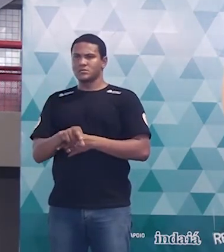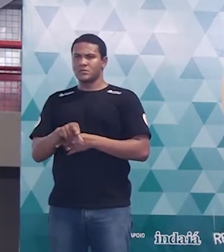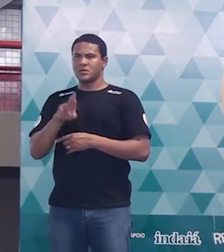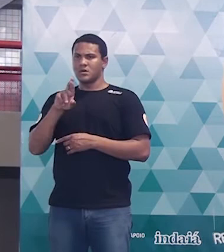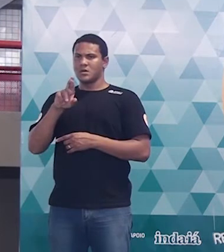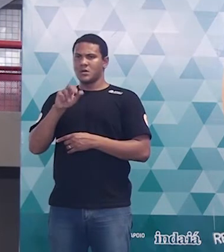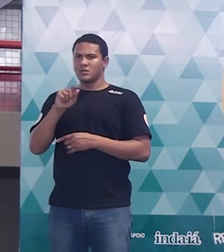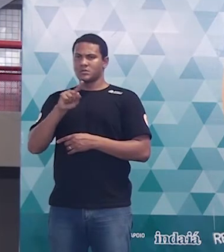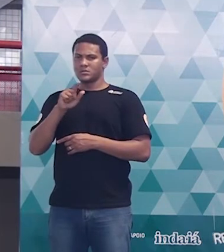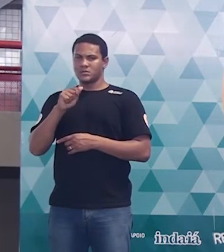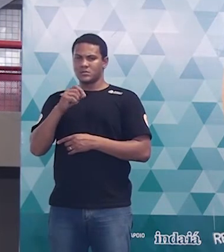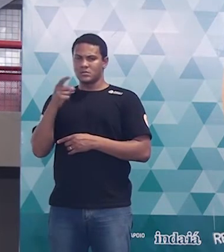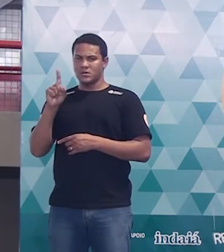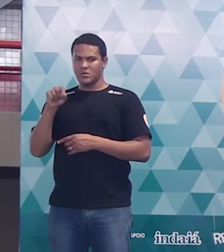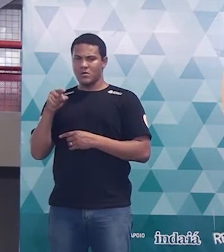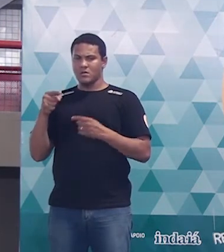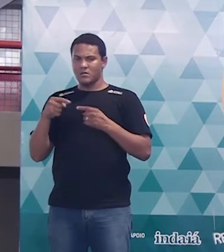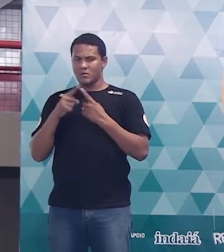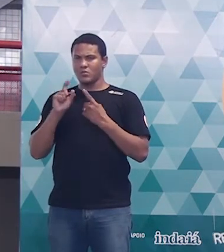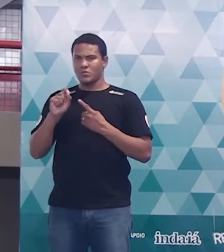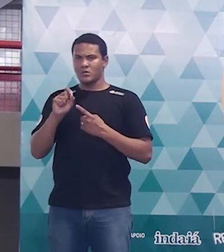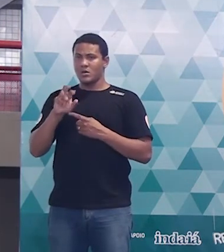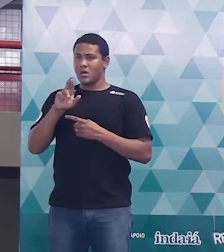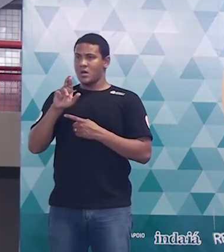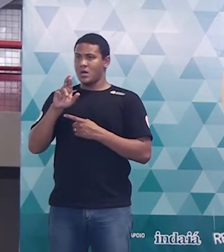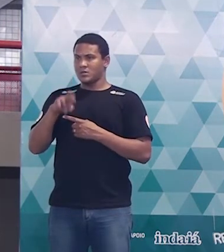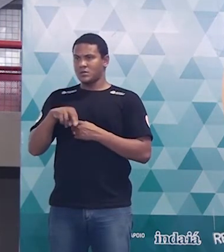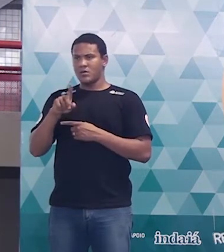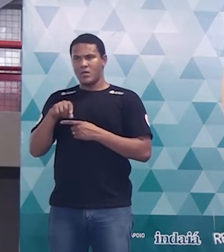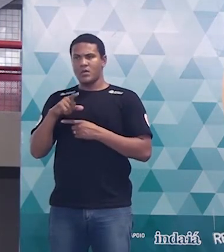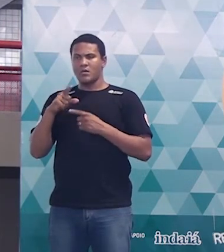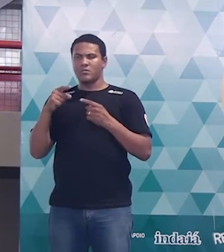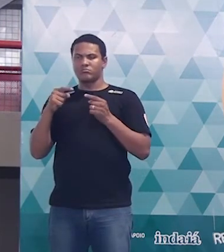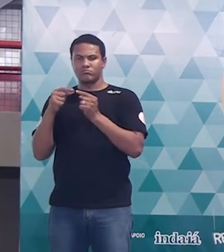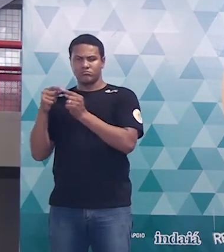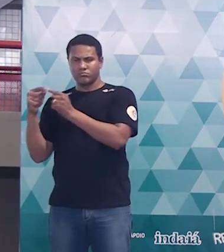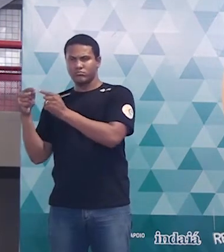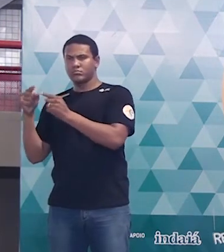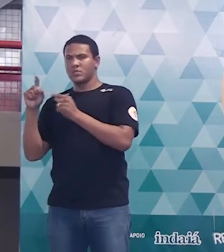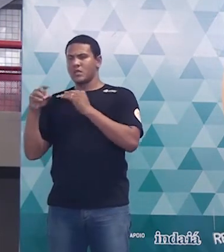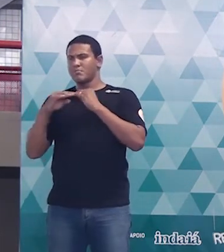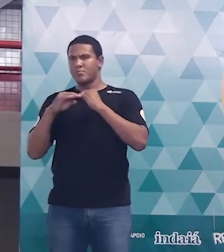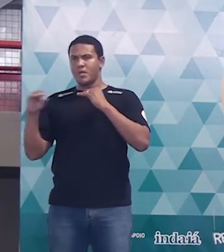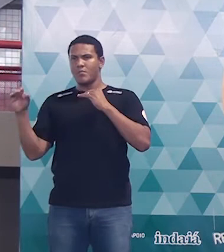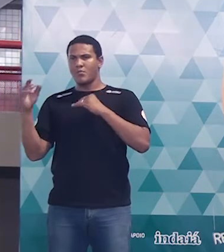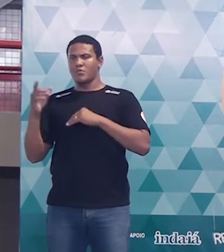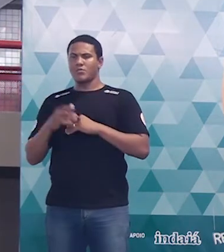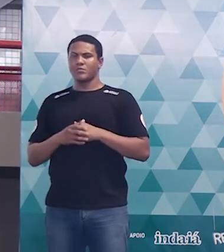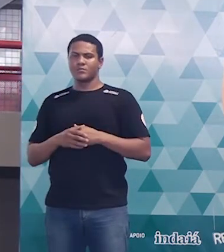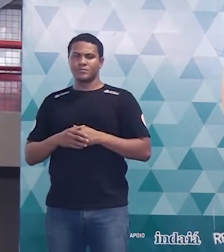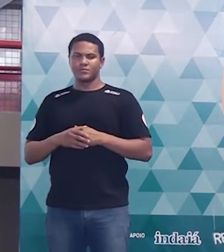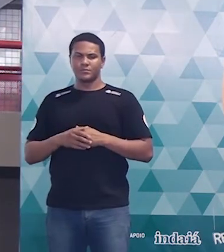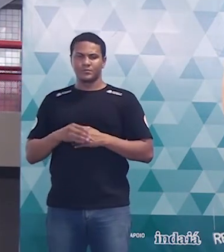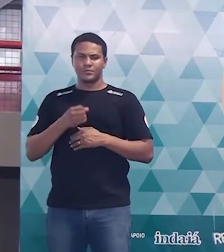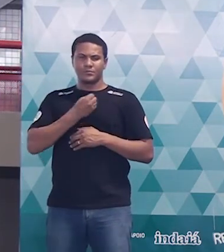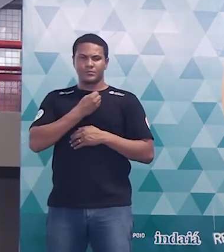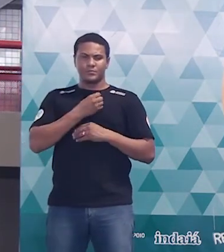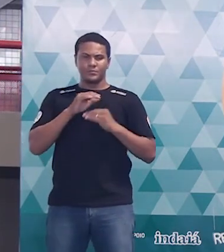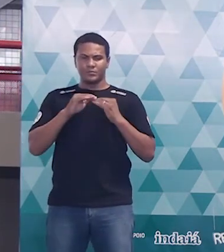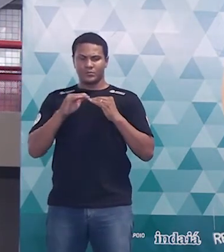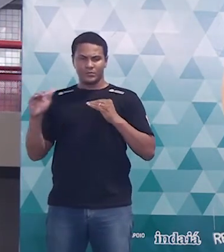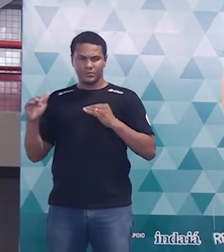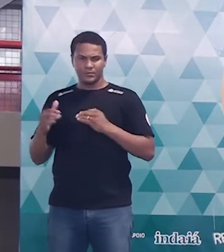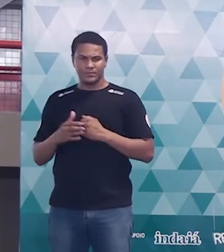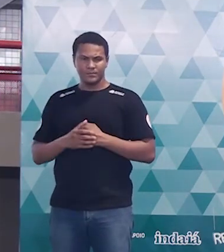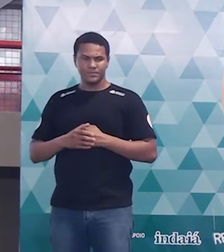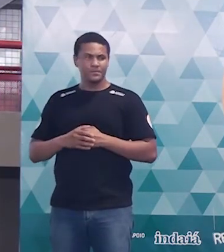de proporcionalidade. A razão é um valor constante na proporção. Bom, bora ver agora aqui. Quando eu